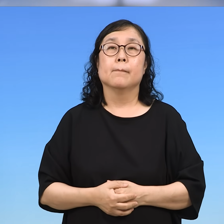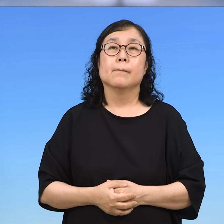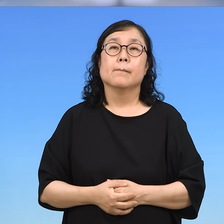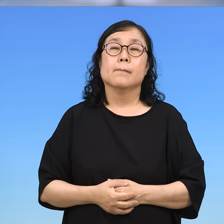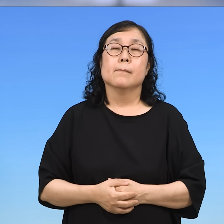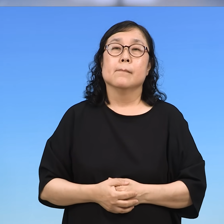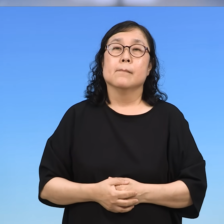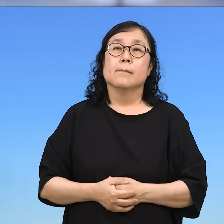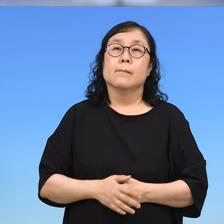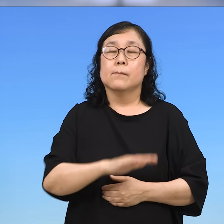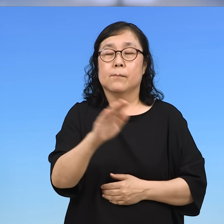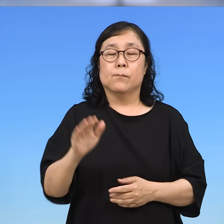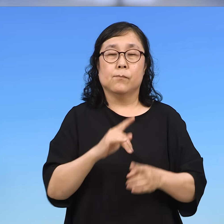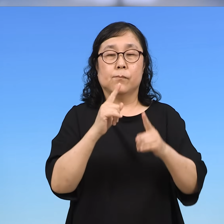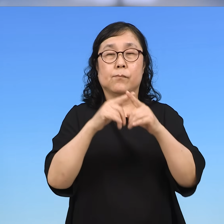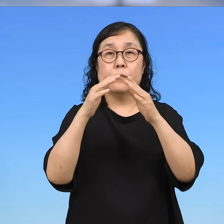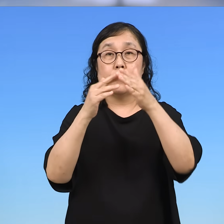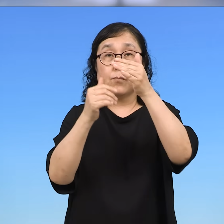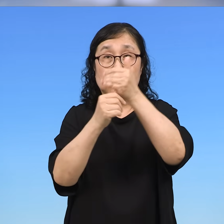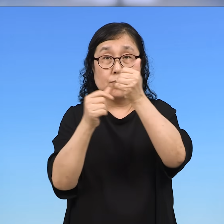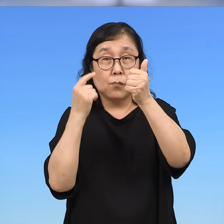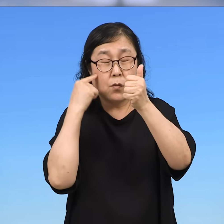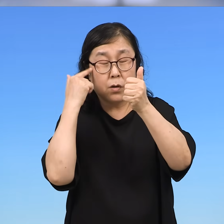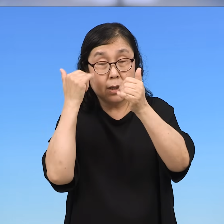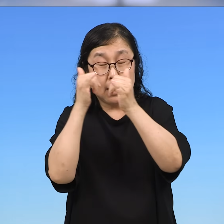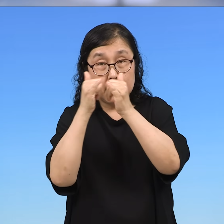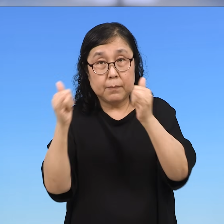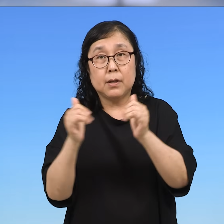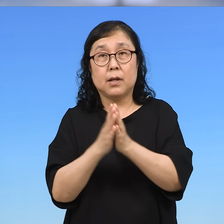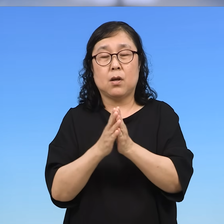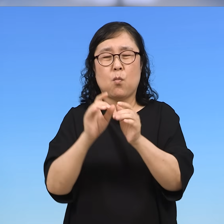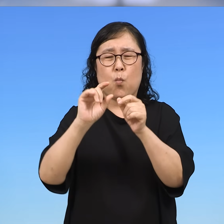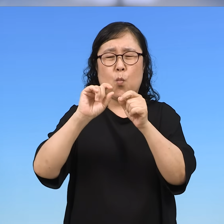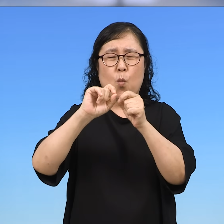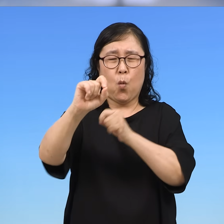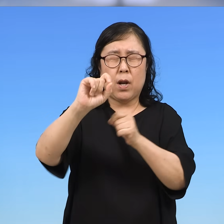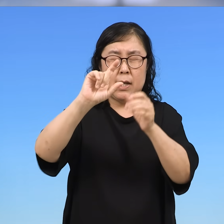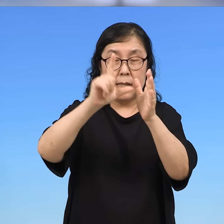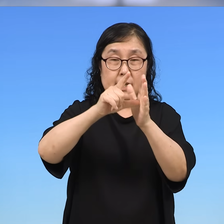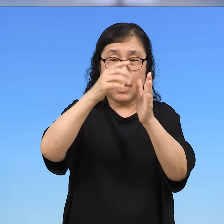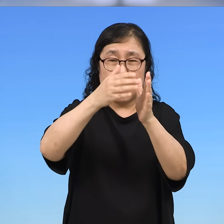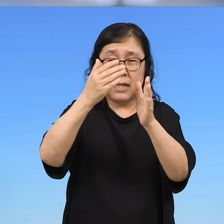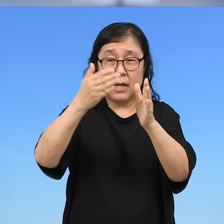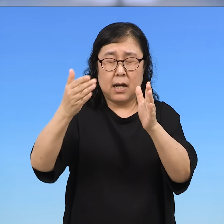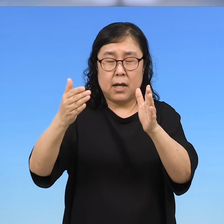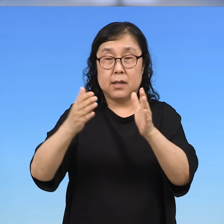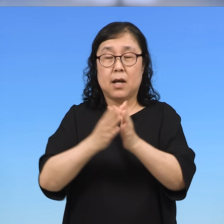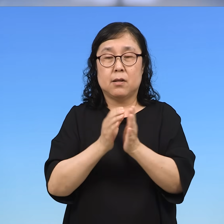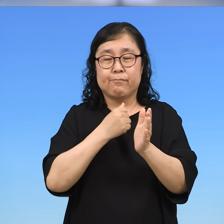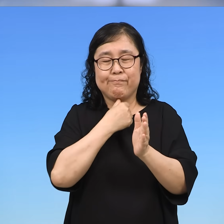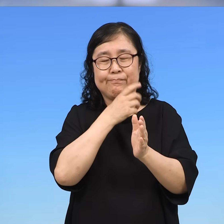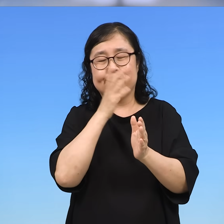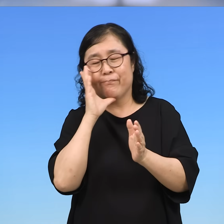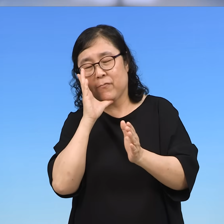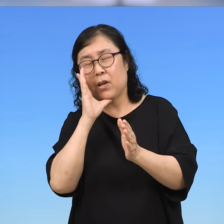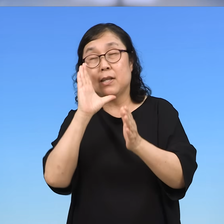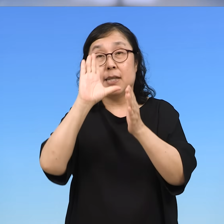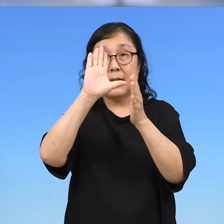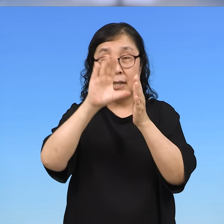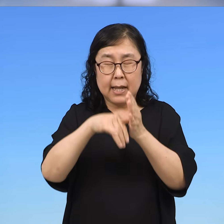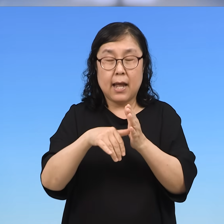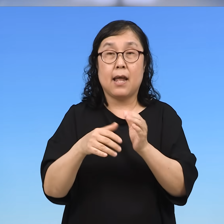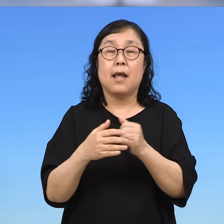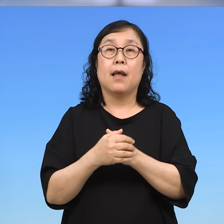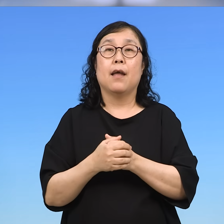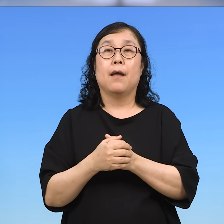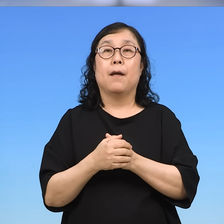저는 우리 교회 부교역자들이 오랜 세월이 지나고 그들도 백발이 성성한 그런